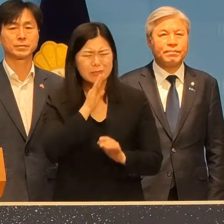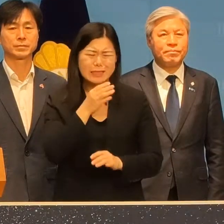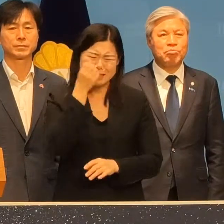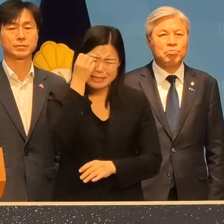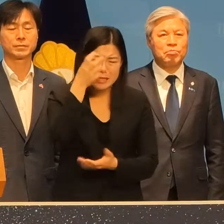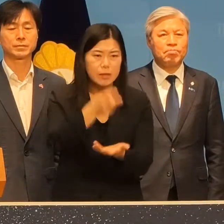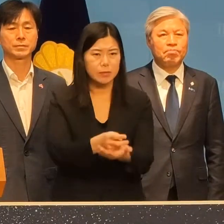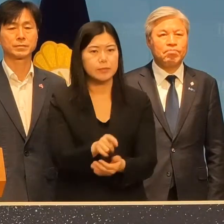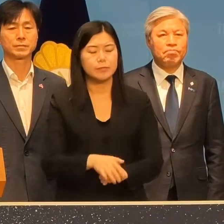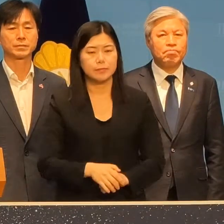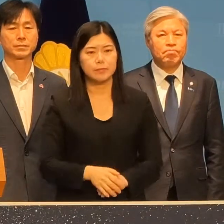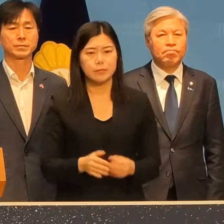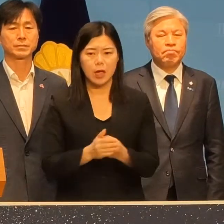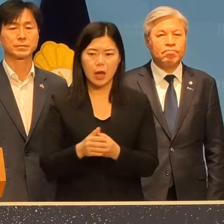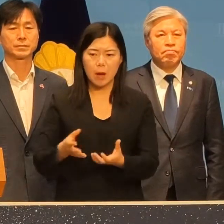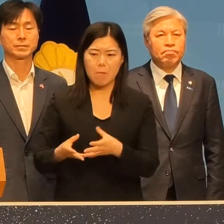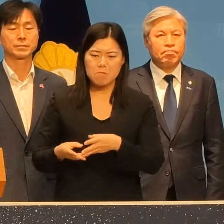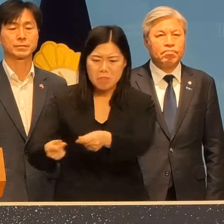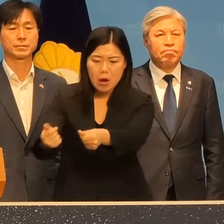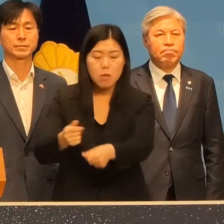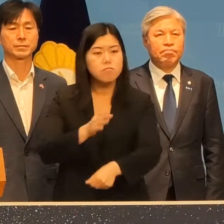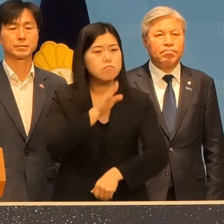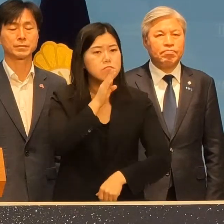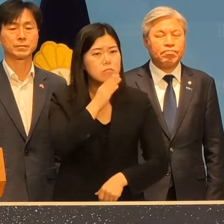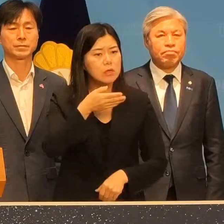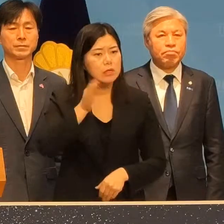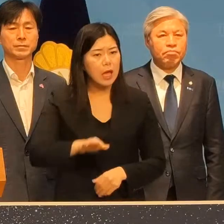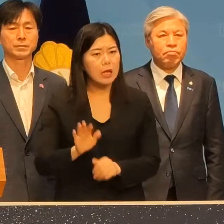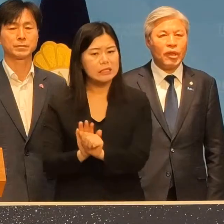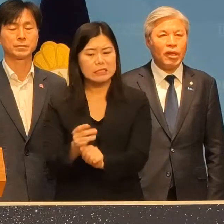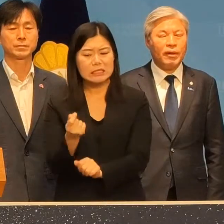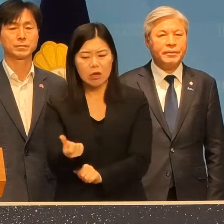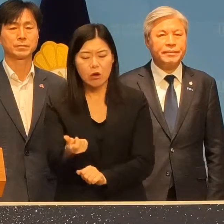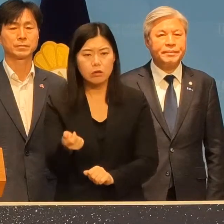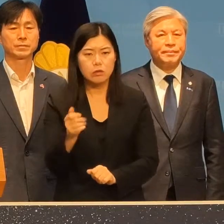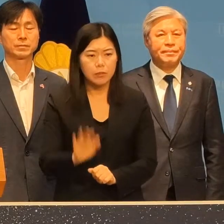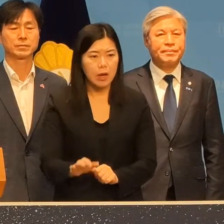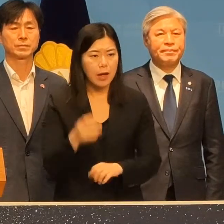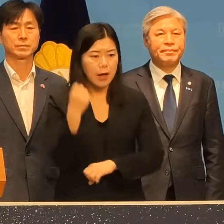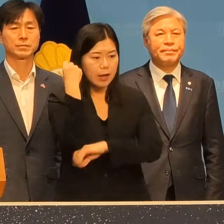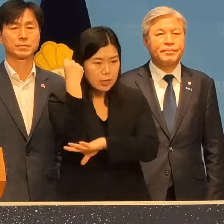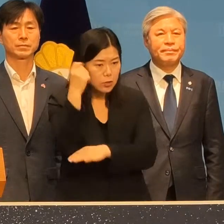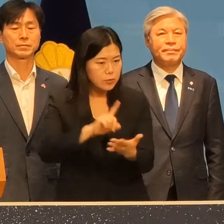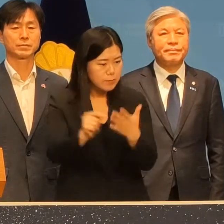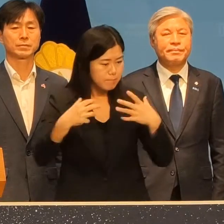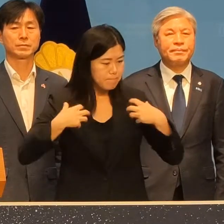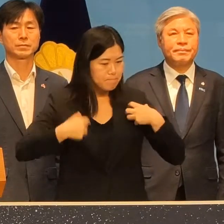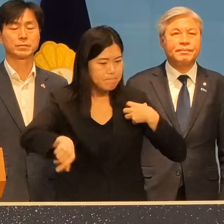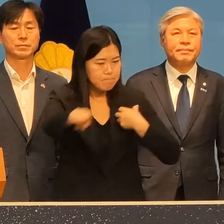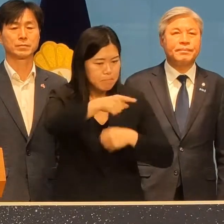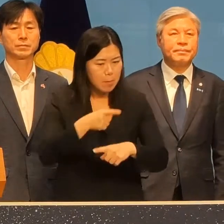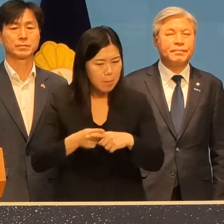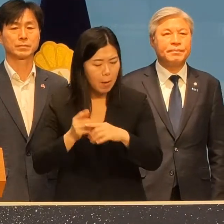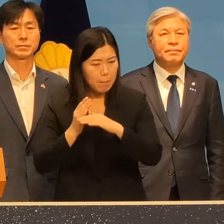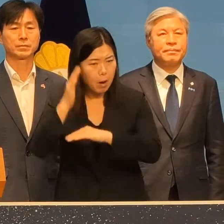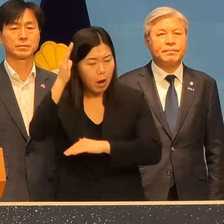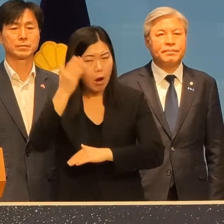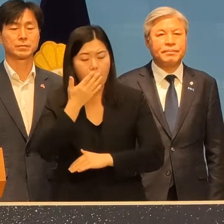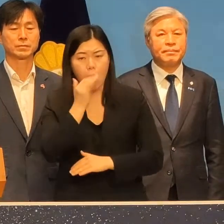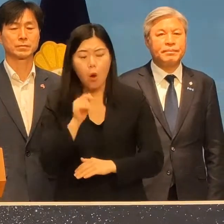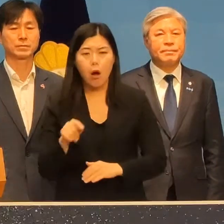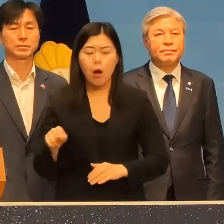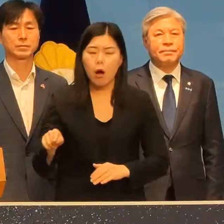제도입니다. 청산의 대상 국민의힘이 낮은 지지율만으로도 풀뿌리 기초의회의 과반을 점할 수 있게 되는 기득권